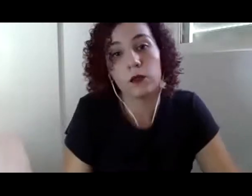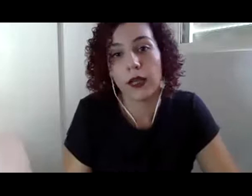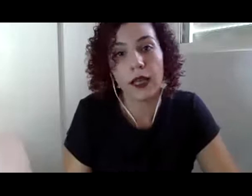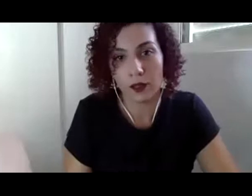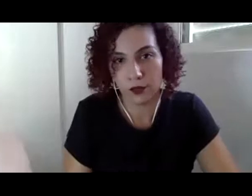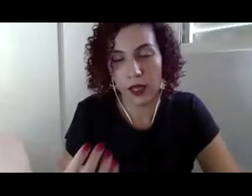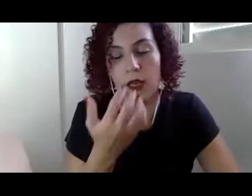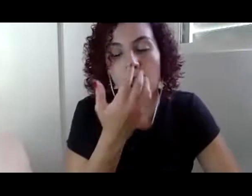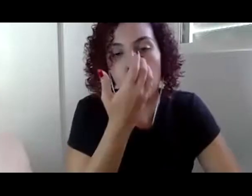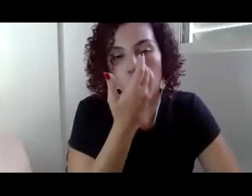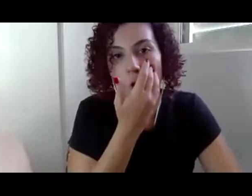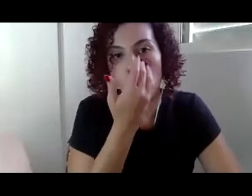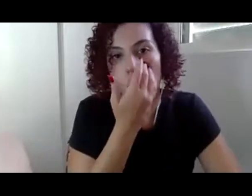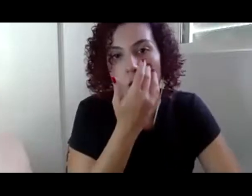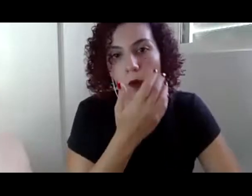que não tem nada a ver